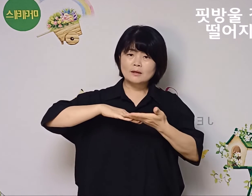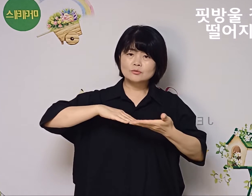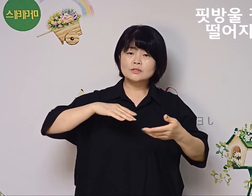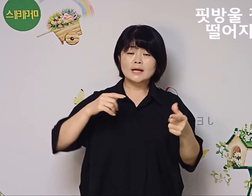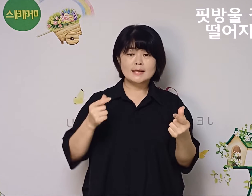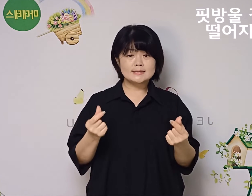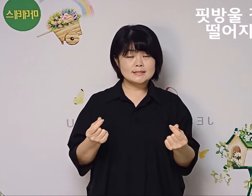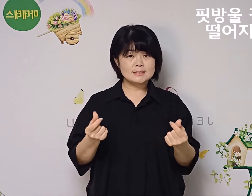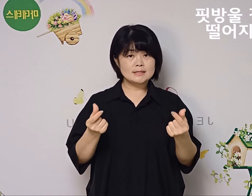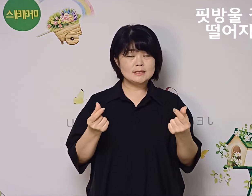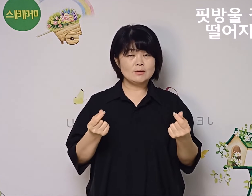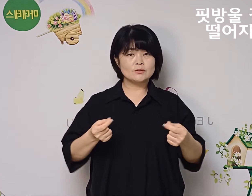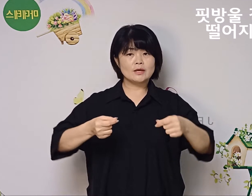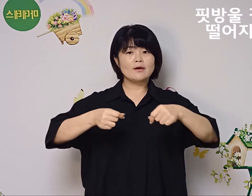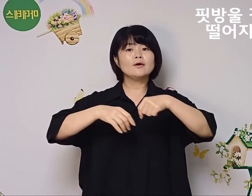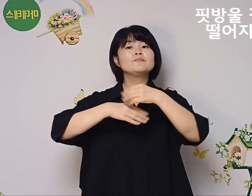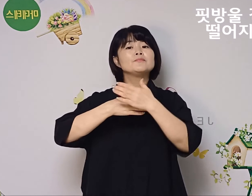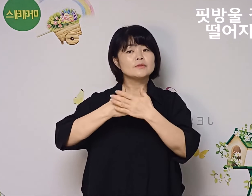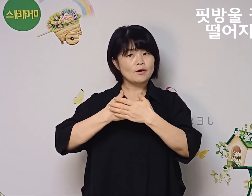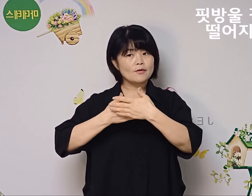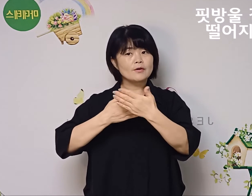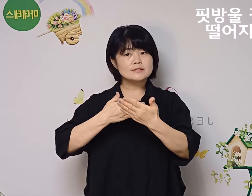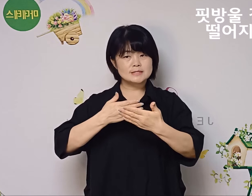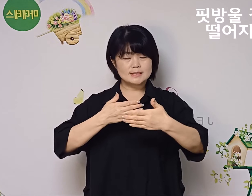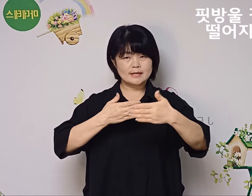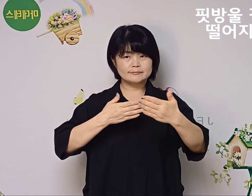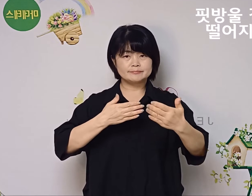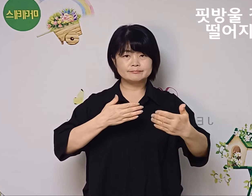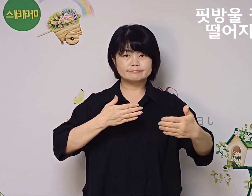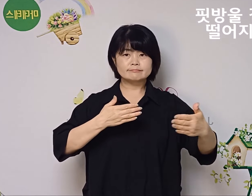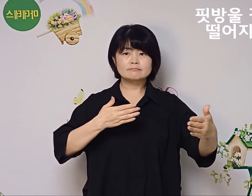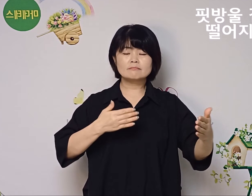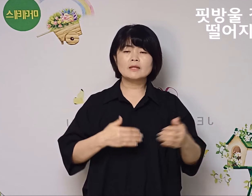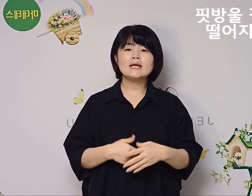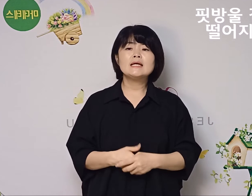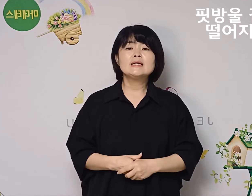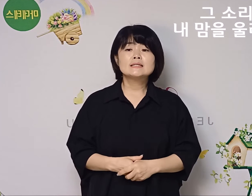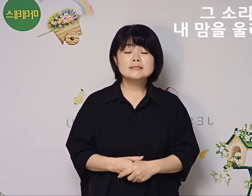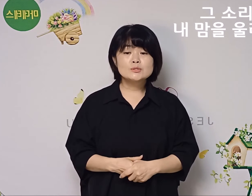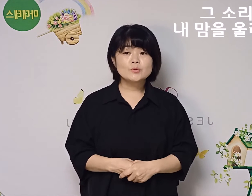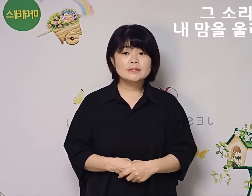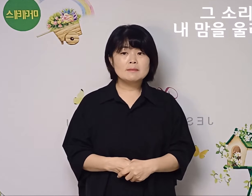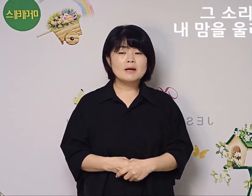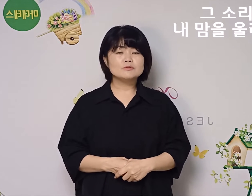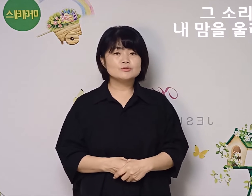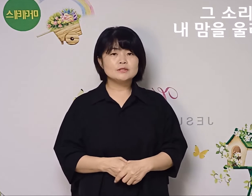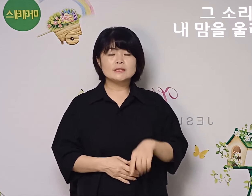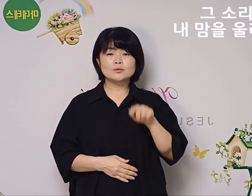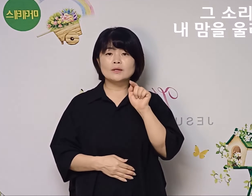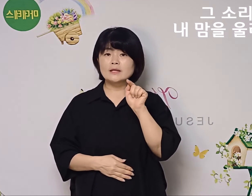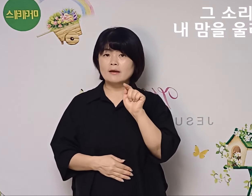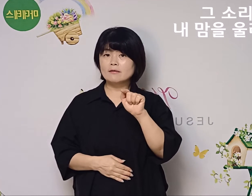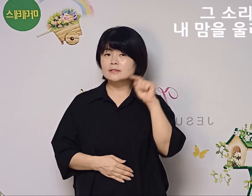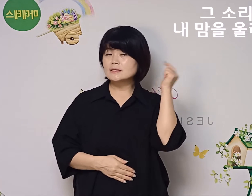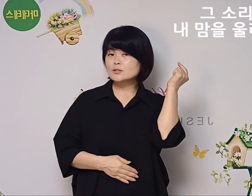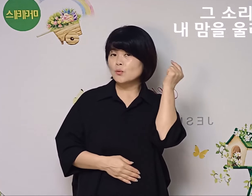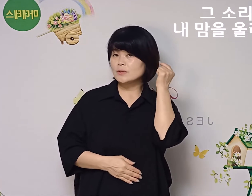핏방울 같이 어떻게 해요? 떨어지네. 그 소리 내 마음을 울리네. 똑같아요. 그